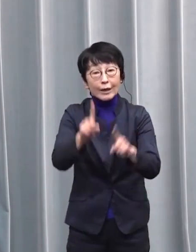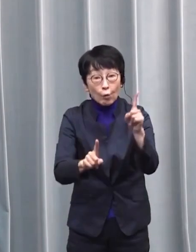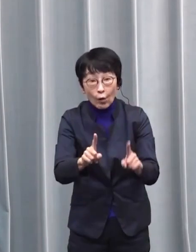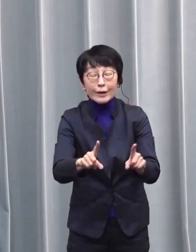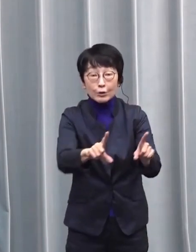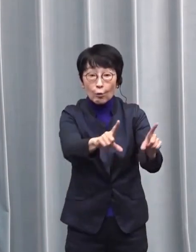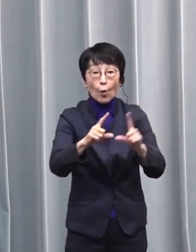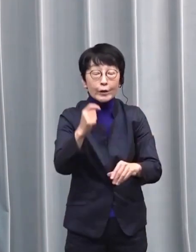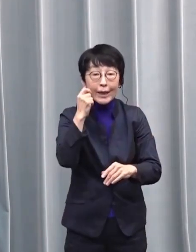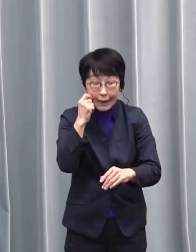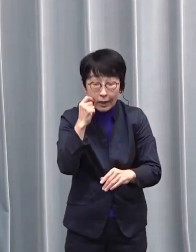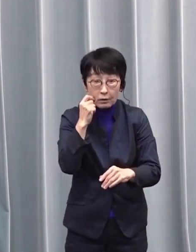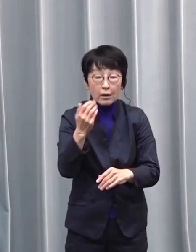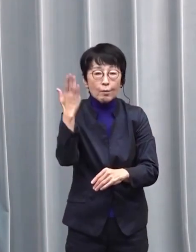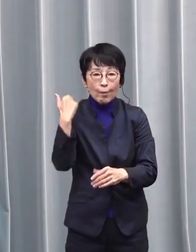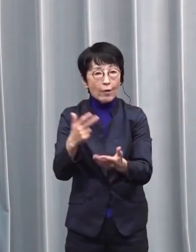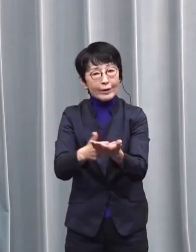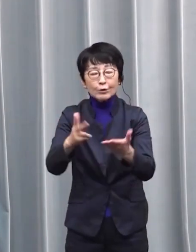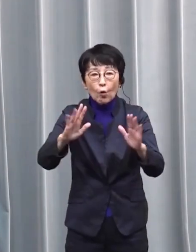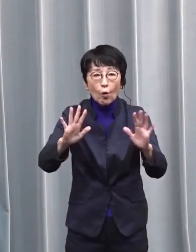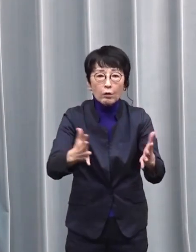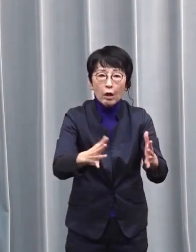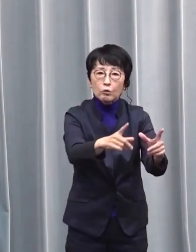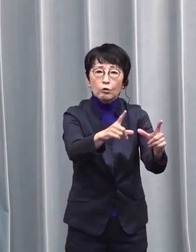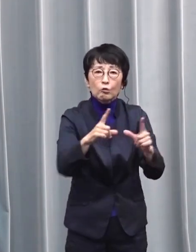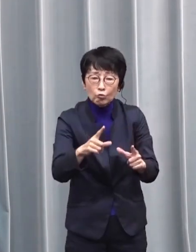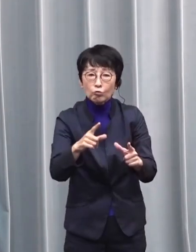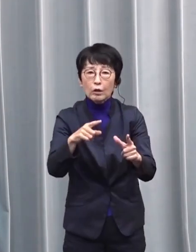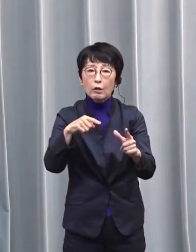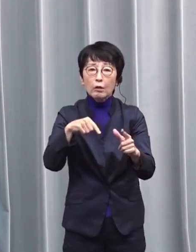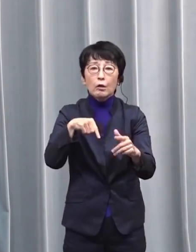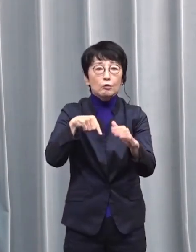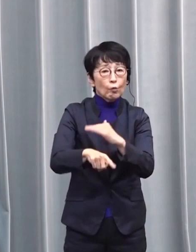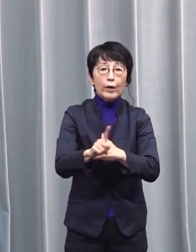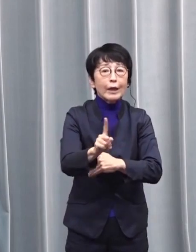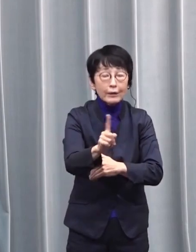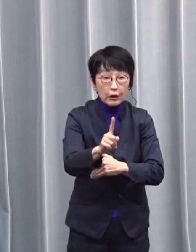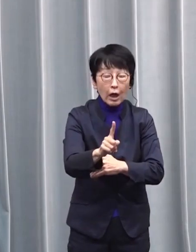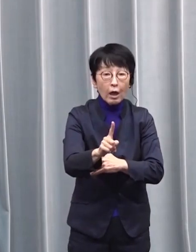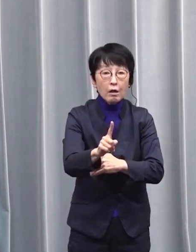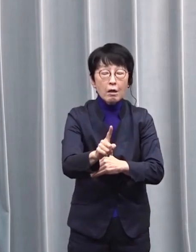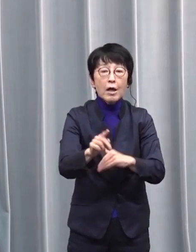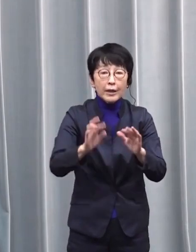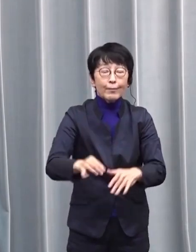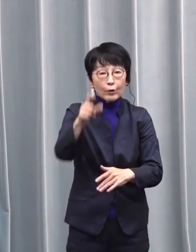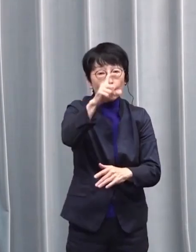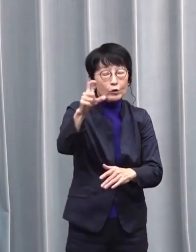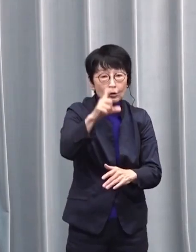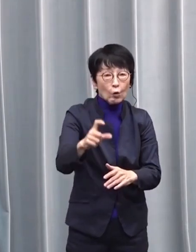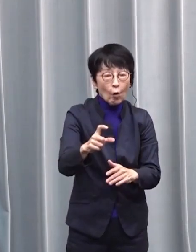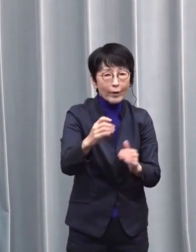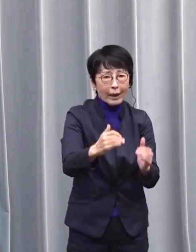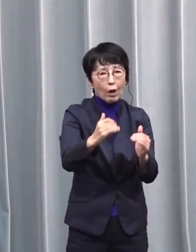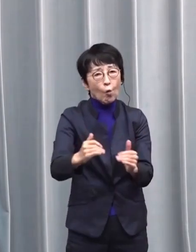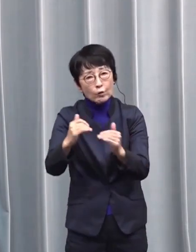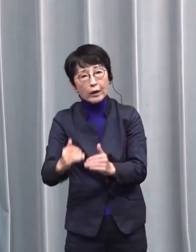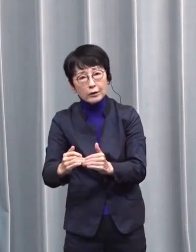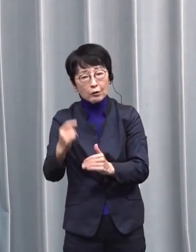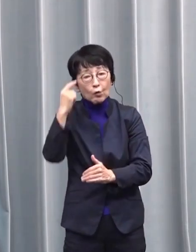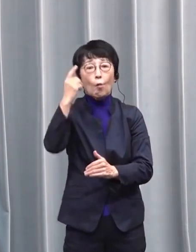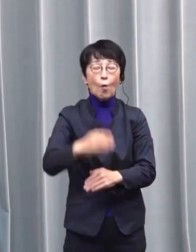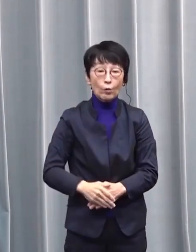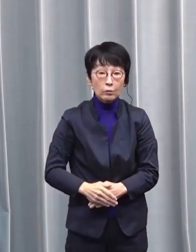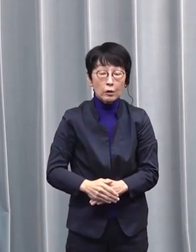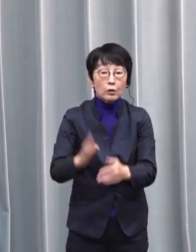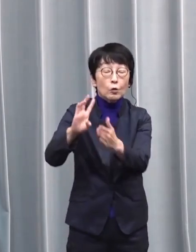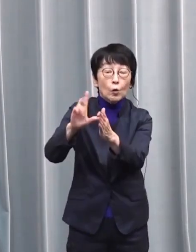なかったとやや踏み込んだ回答をしたのはなぜなのか、それから確実に後退しているように今聞こえます。それから当時は飲